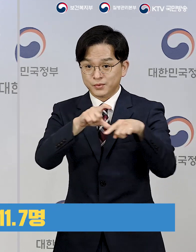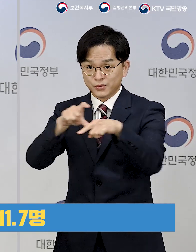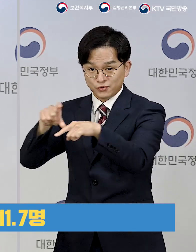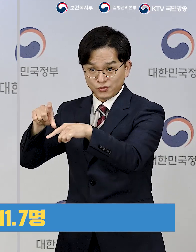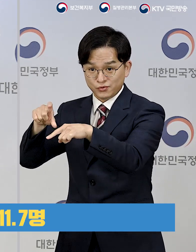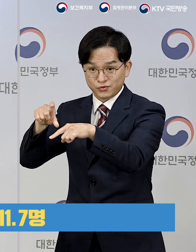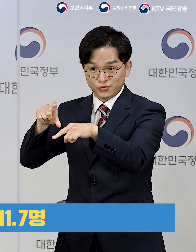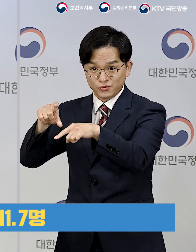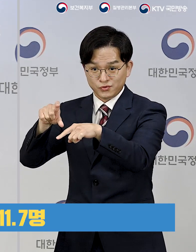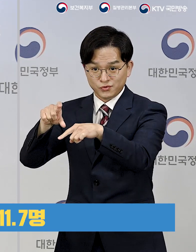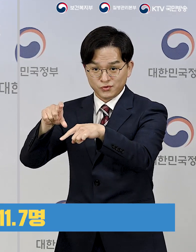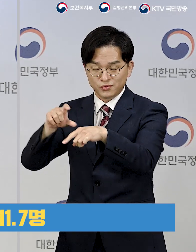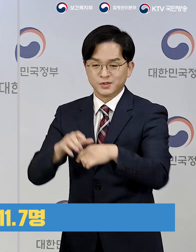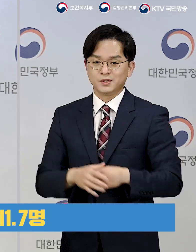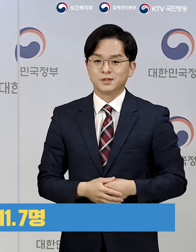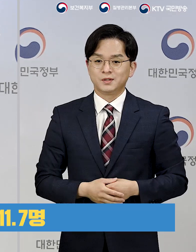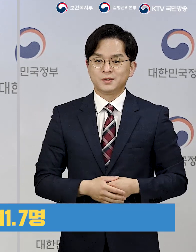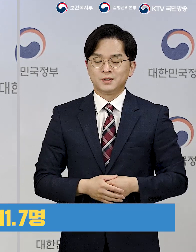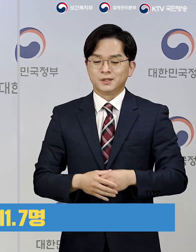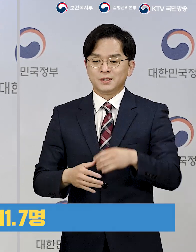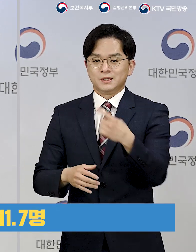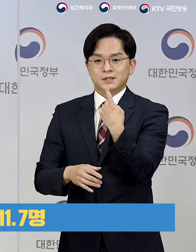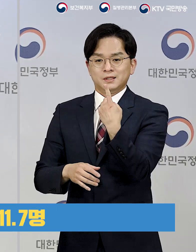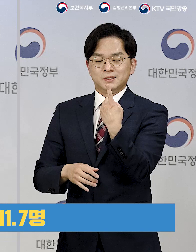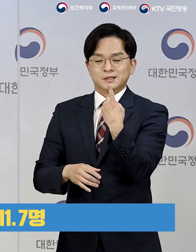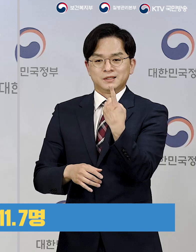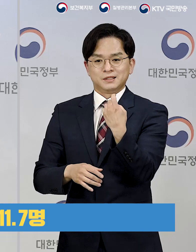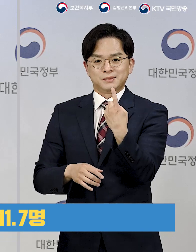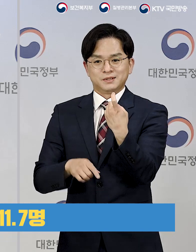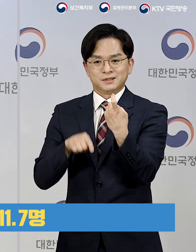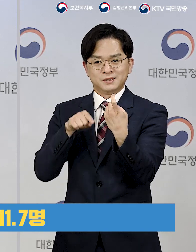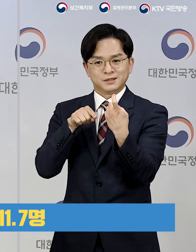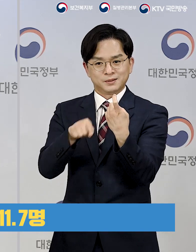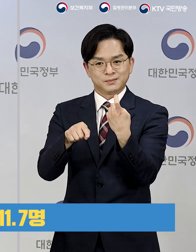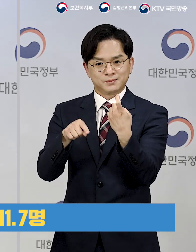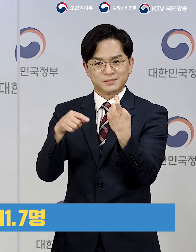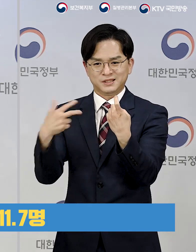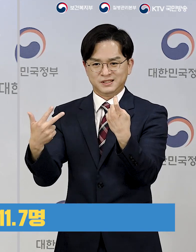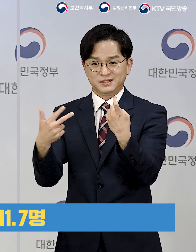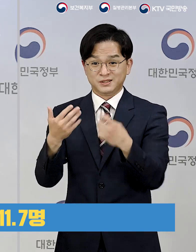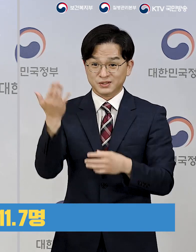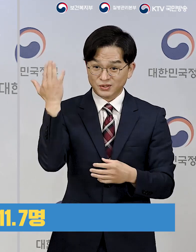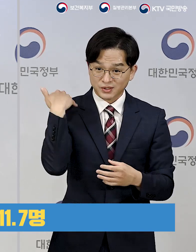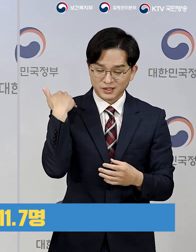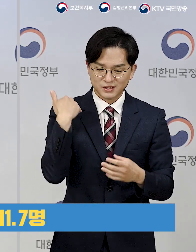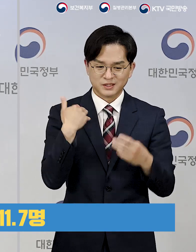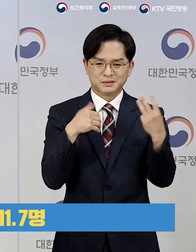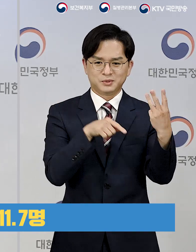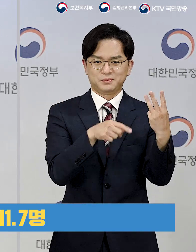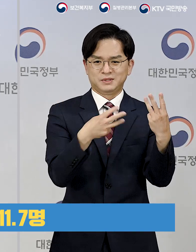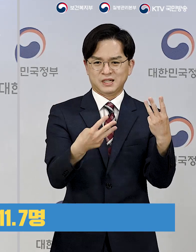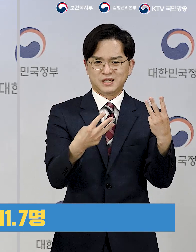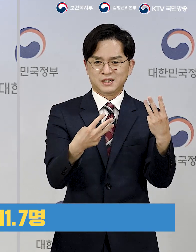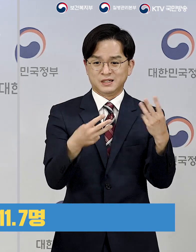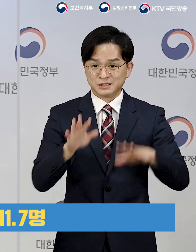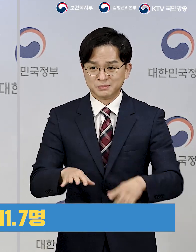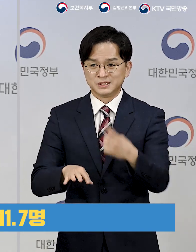비수도권 지역의 일평균 확진자 수는 종전 1일 평균 3.4명에서 최근